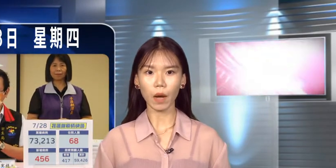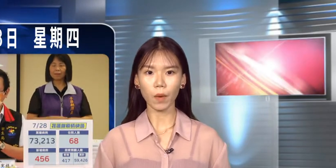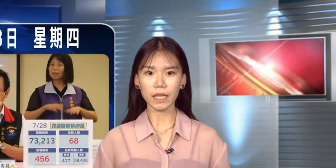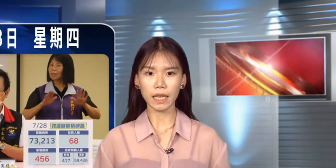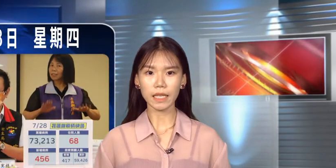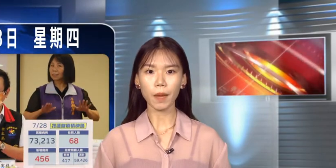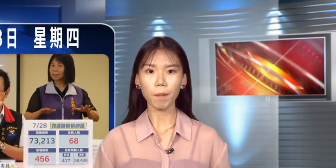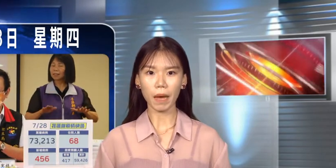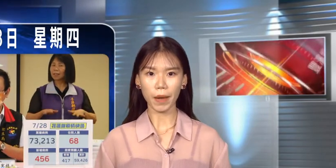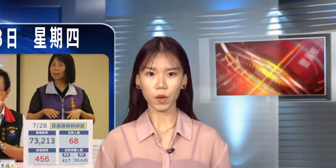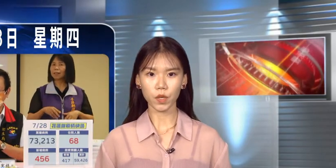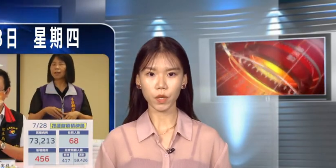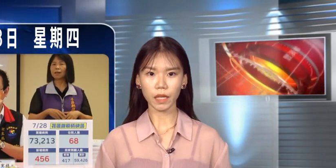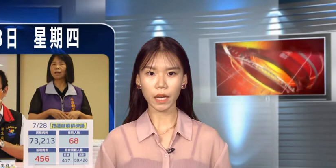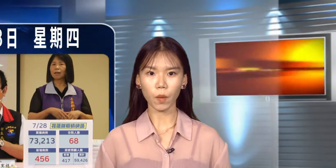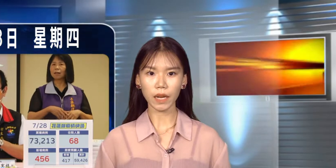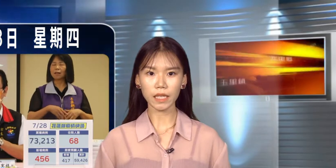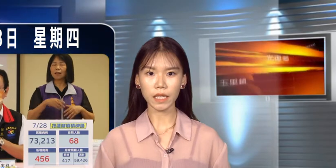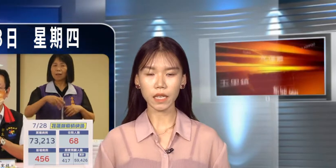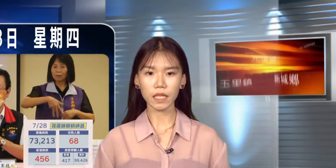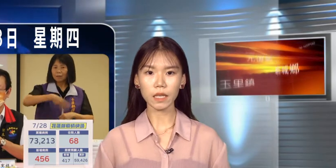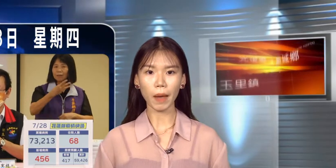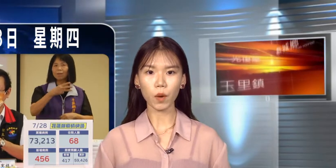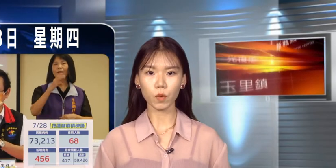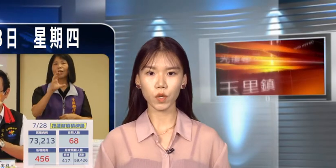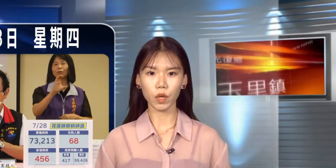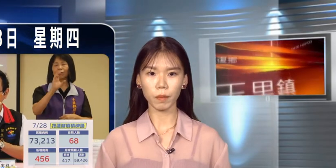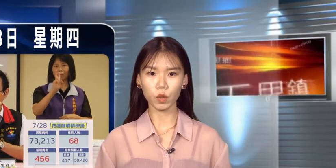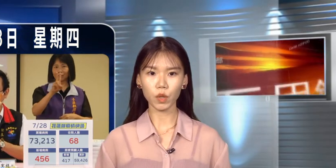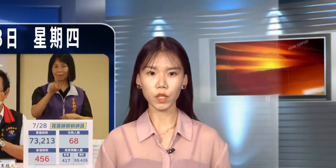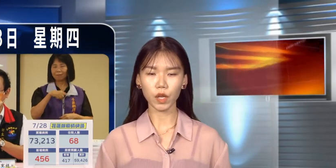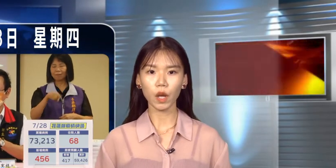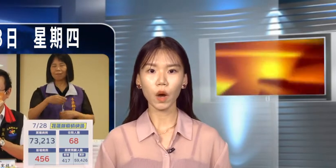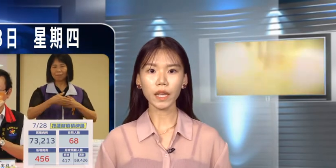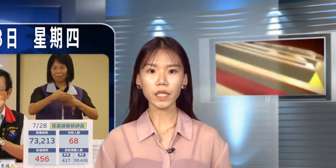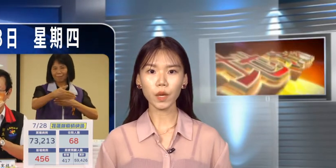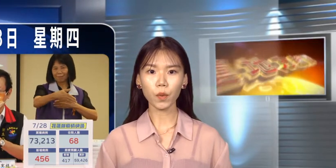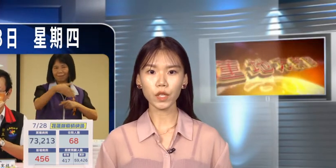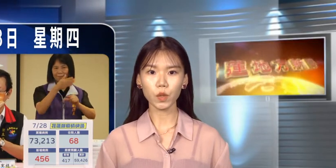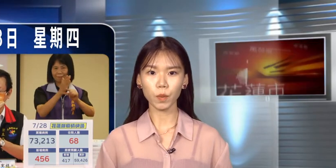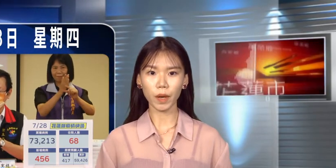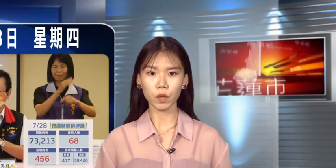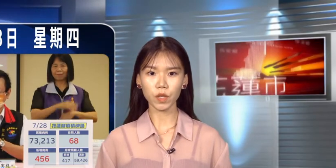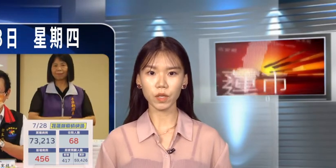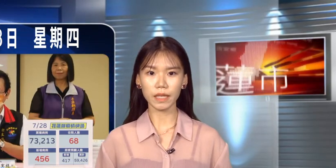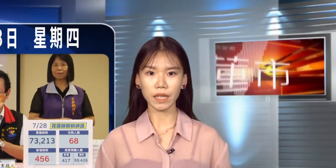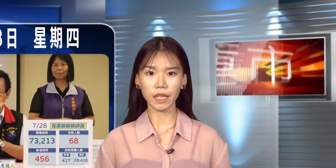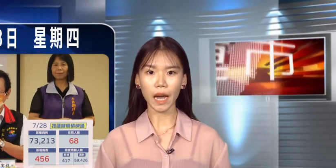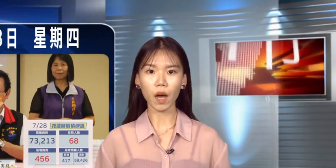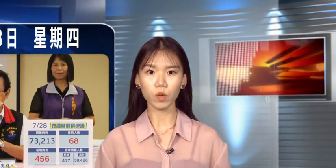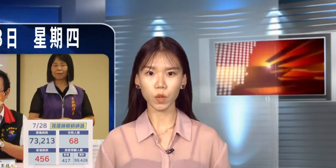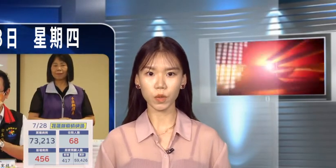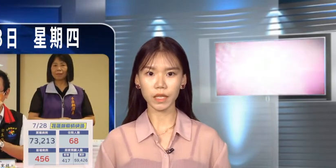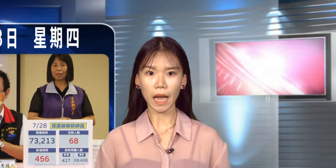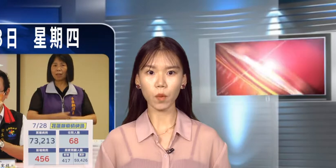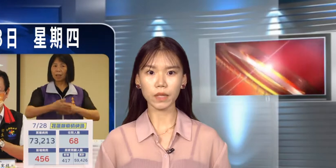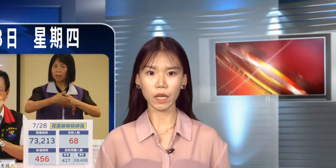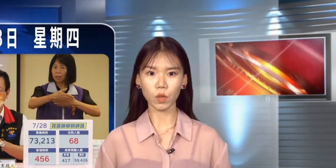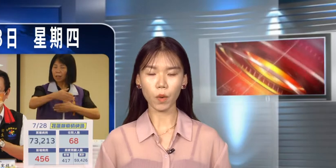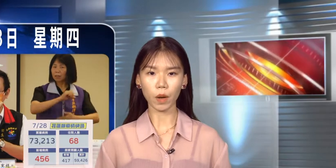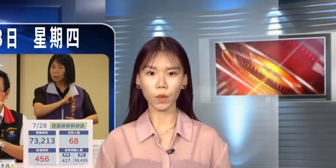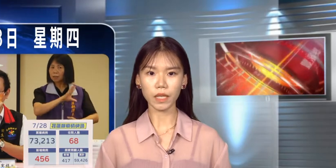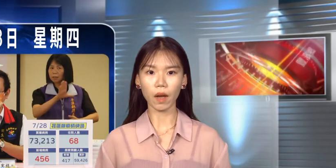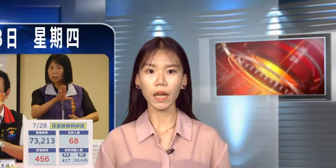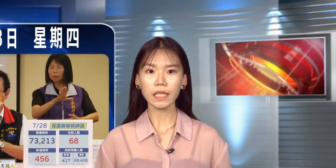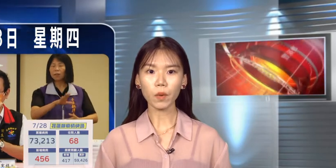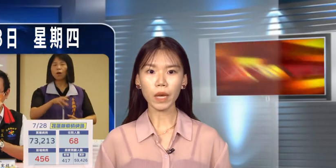增23822例，花莲新增456名确诊。花莲县卫生局表示，31号周日下午，在